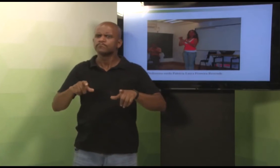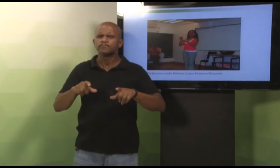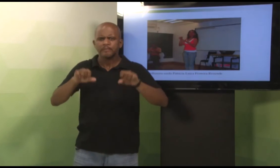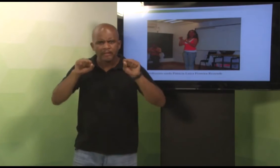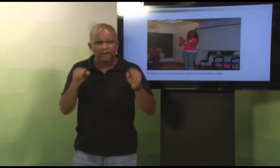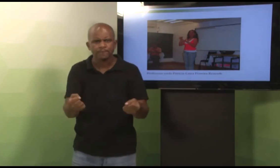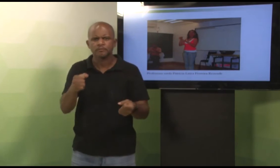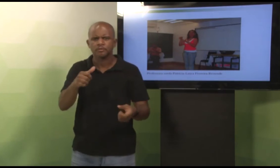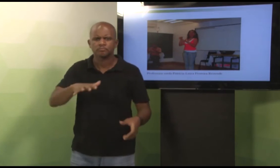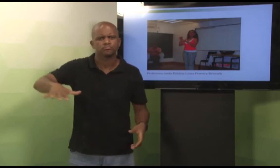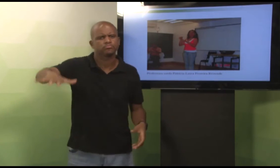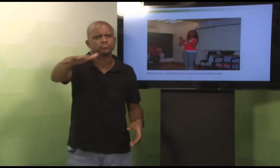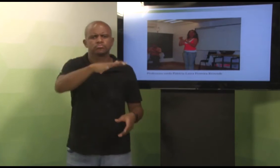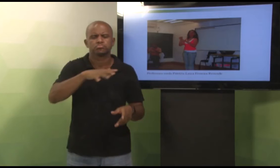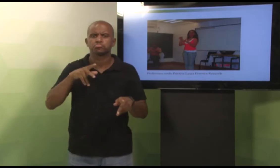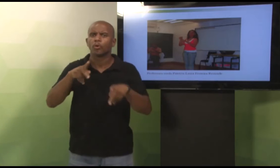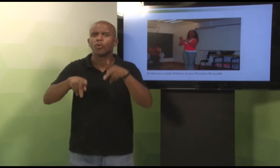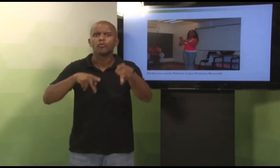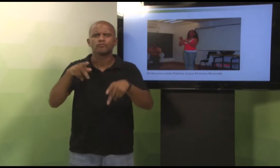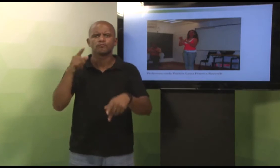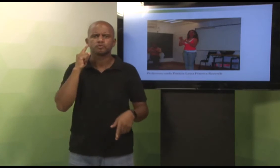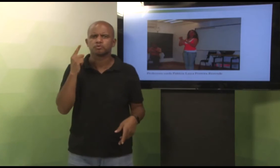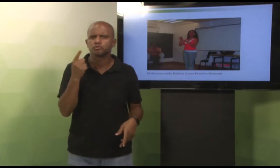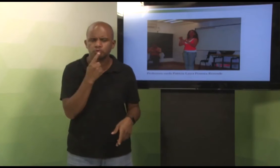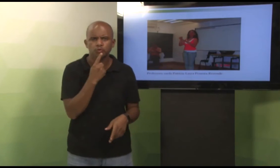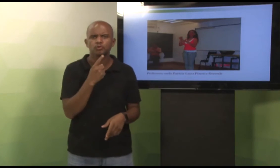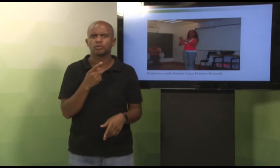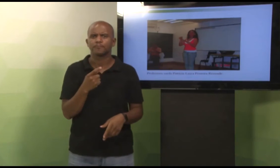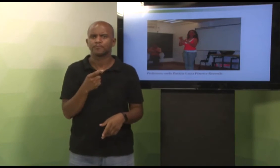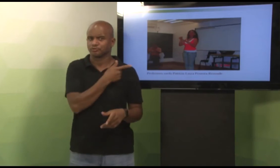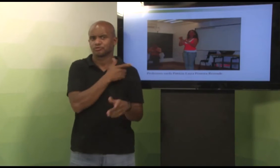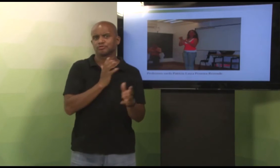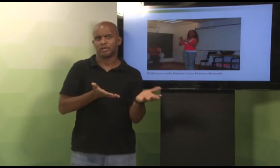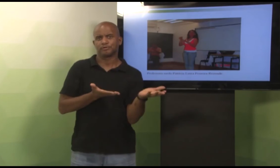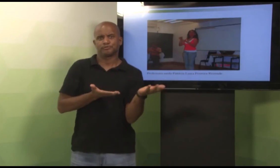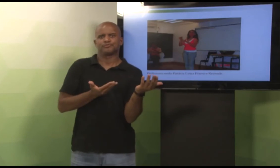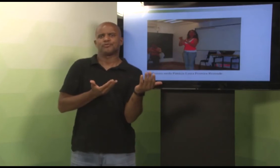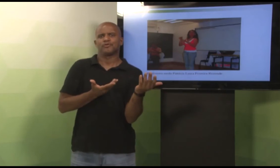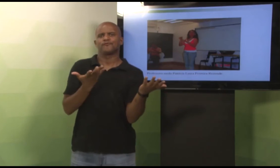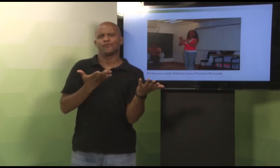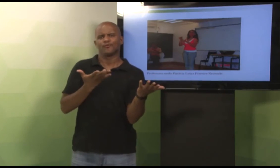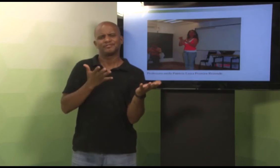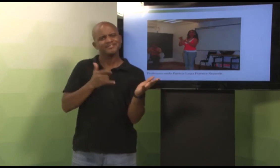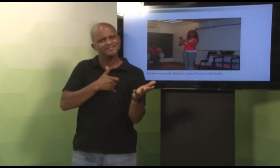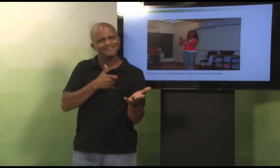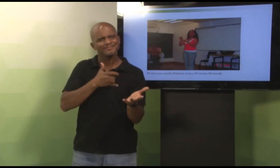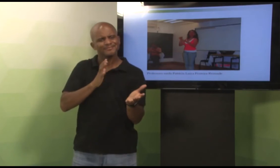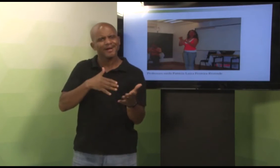movimentação, nas lutas do povo surdo. Percebam, ela é bem jovem